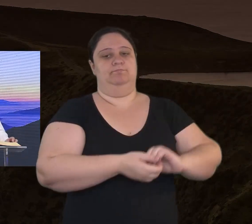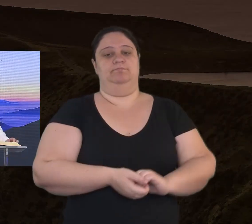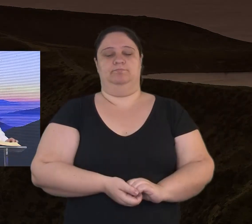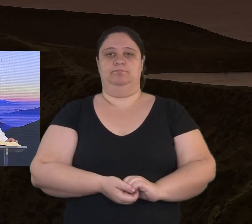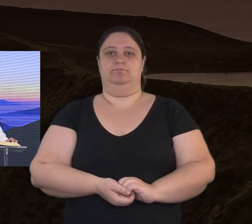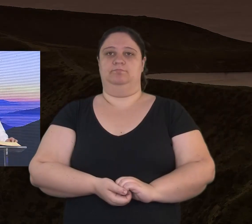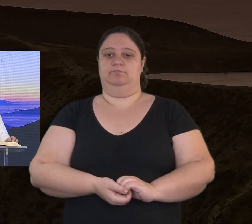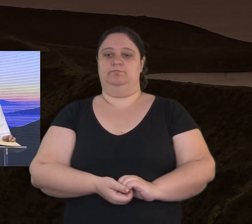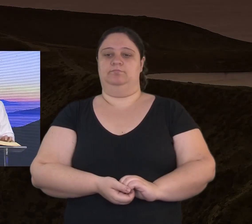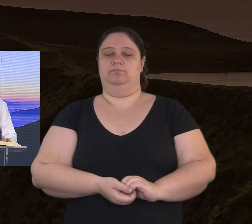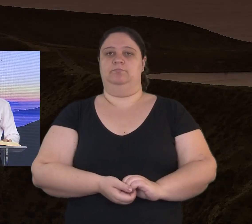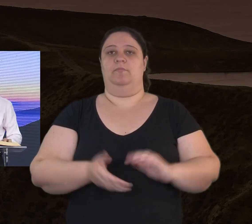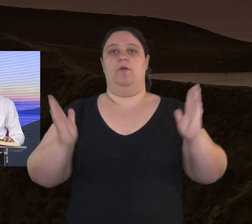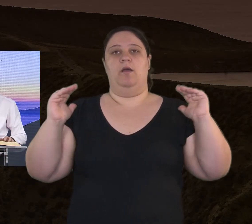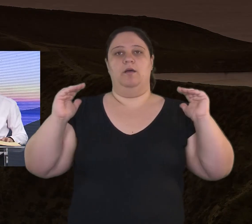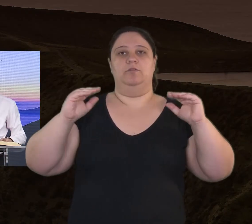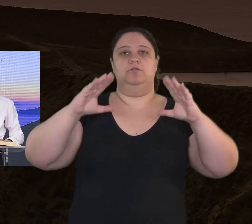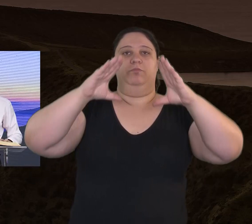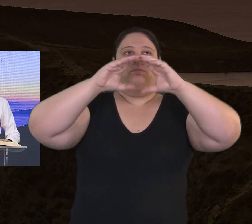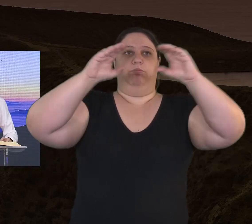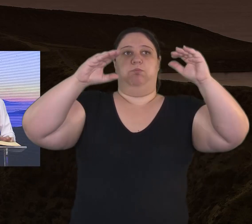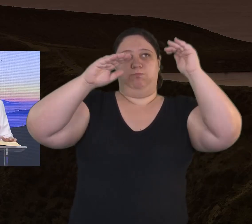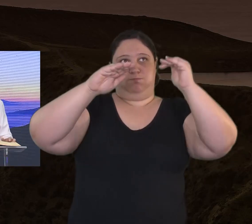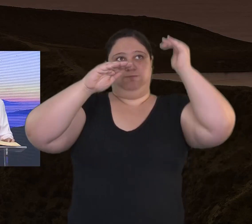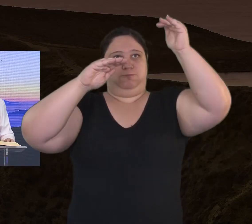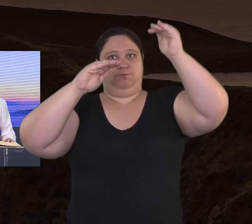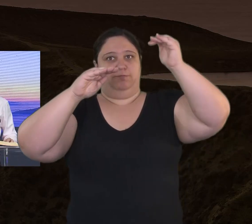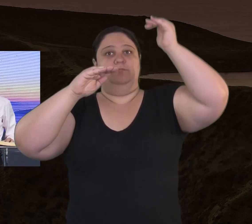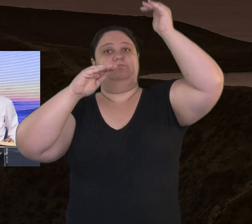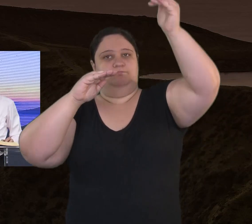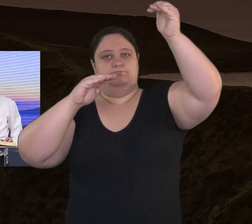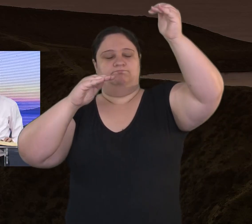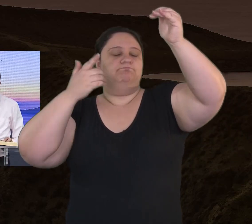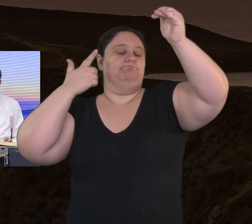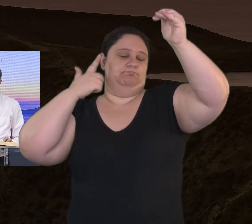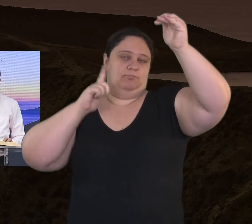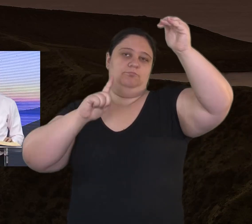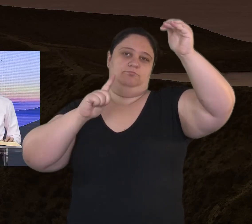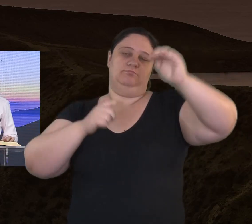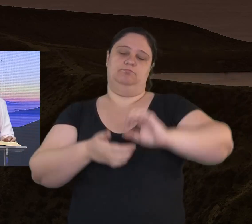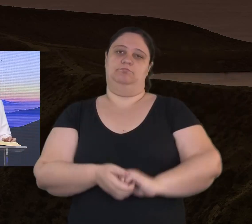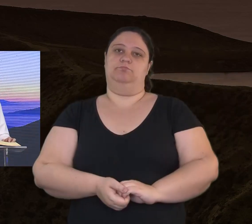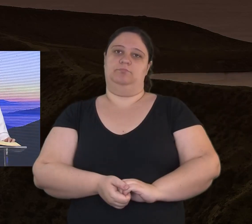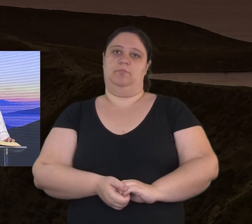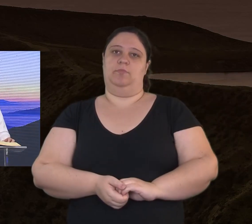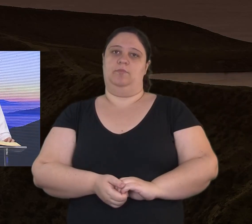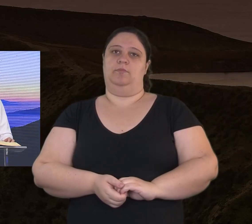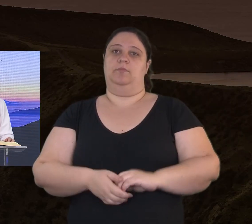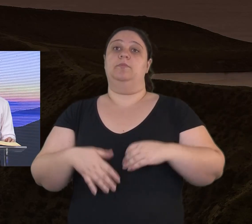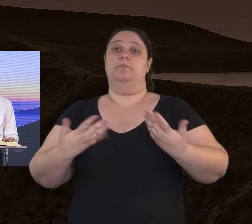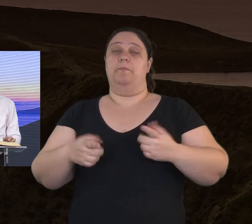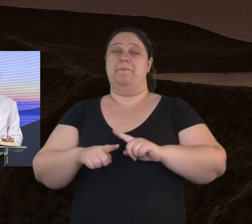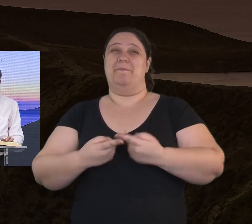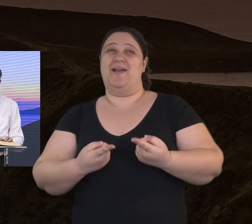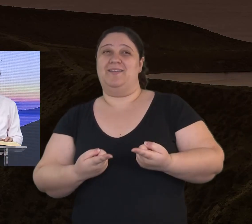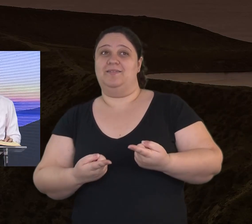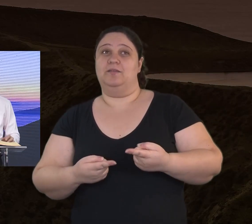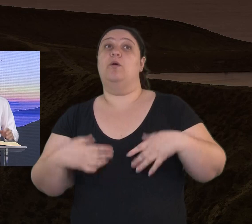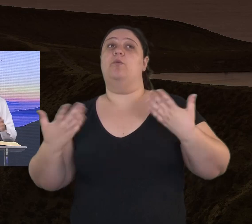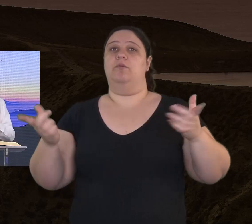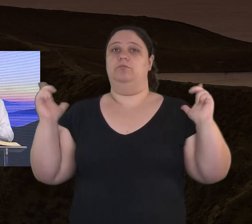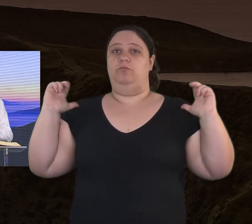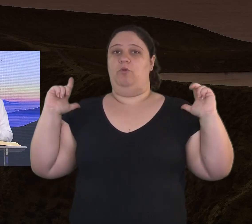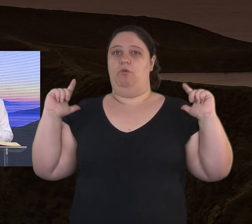céu dos céus, onde Deus está no seu terceiro céu. E quando o